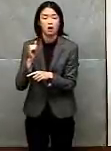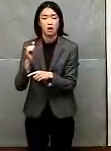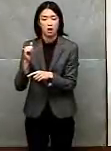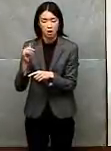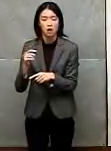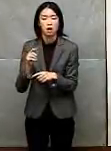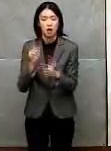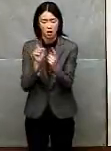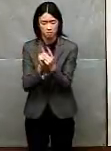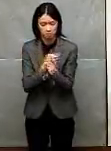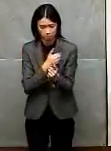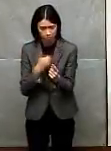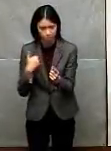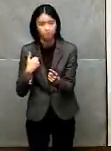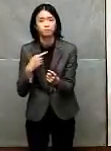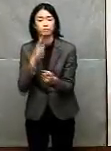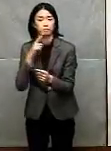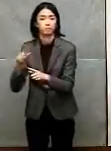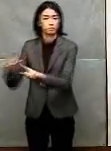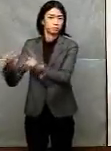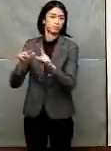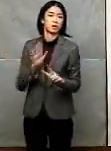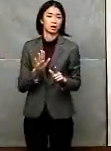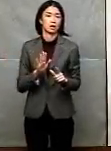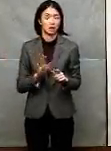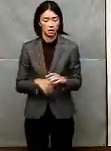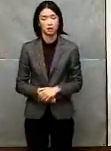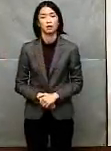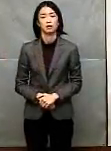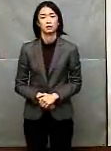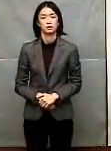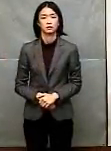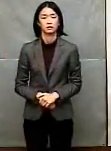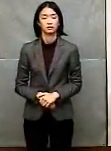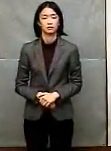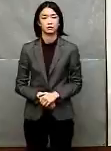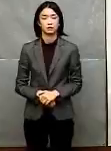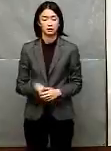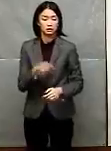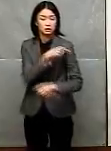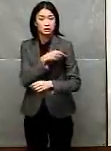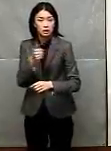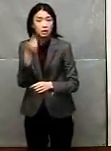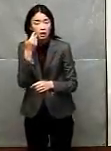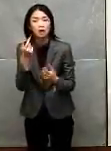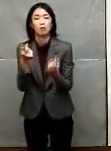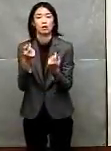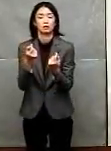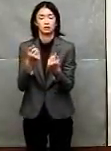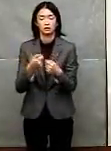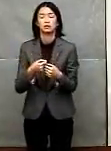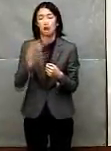お会いするということを、はい、お聞きしました。はい、 そうですか。